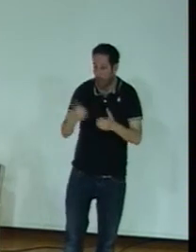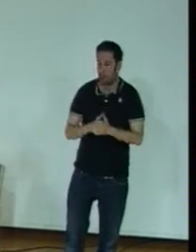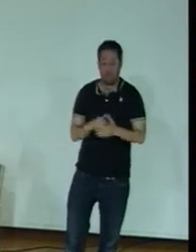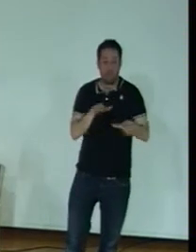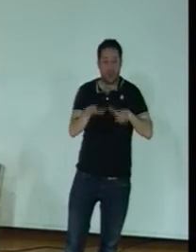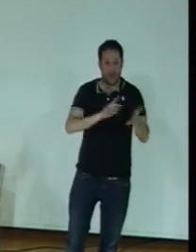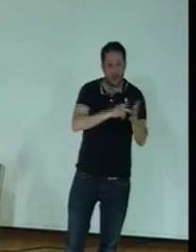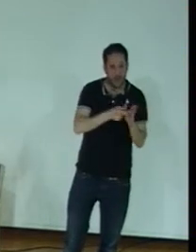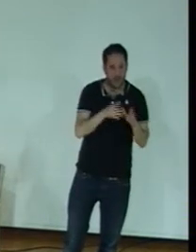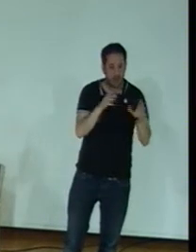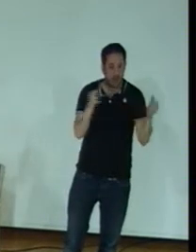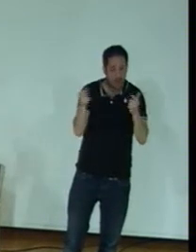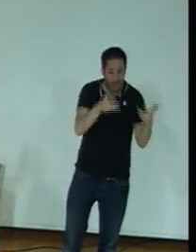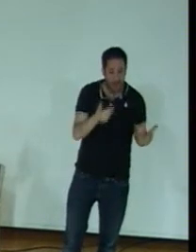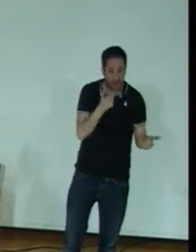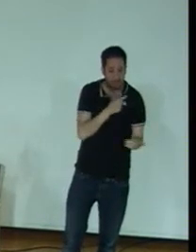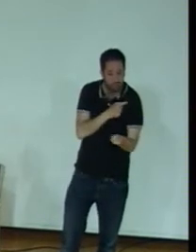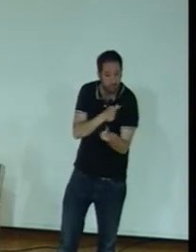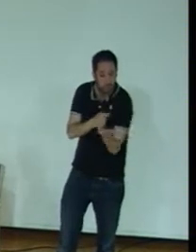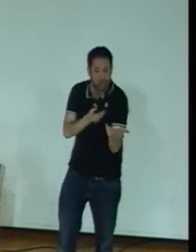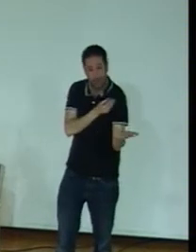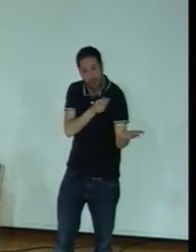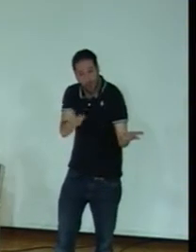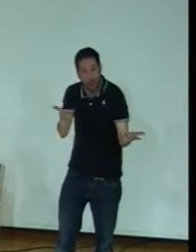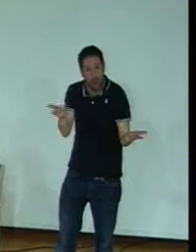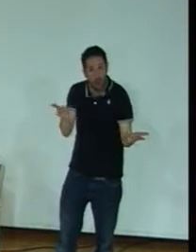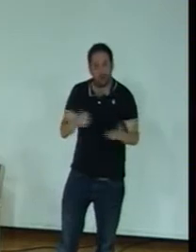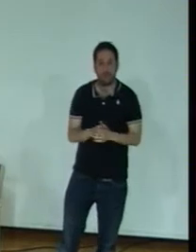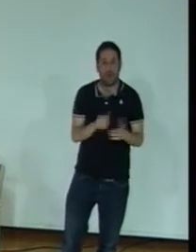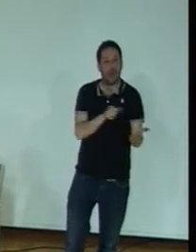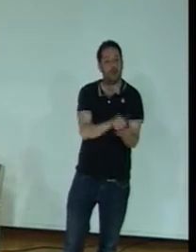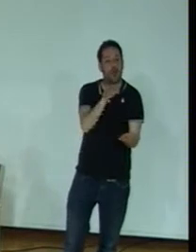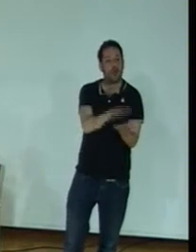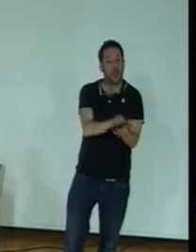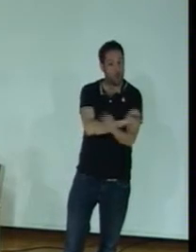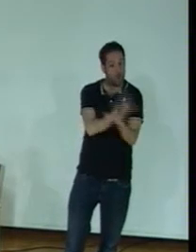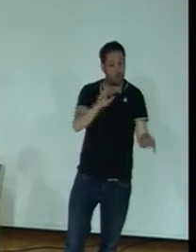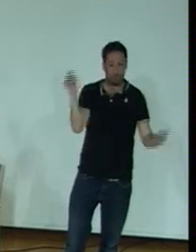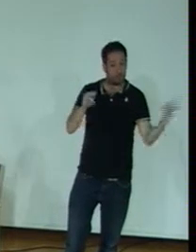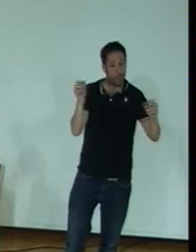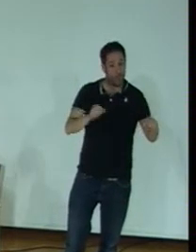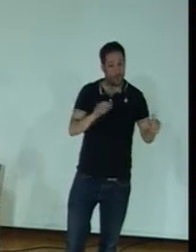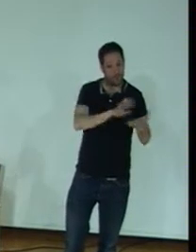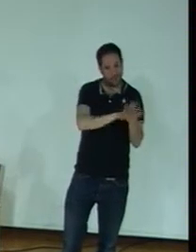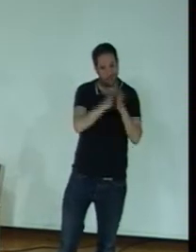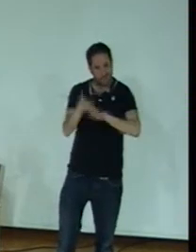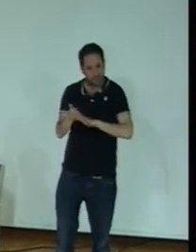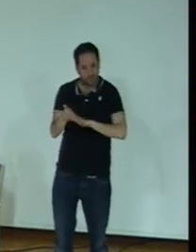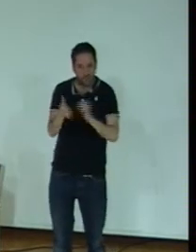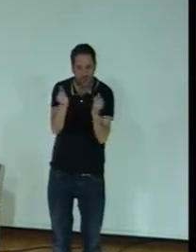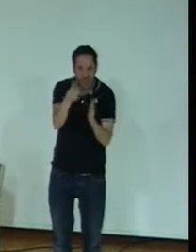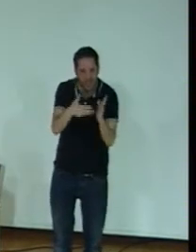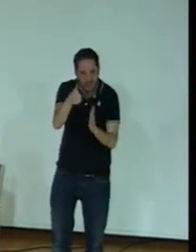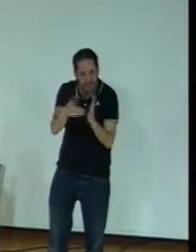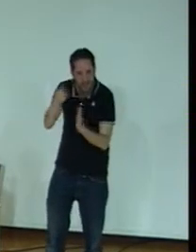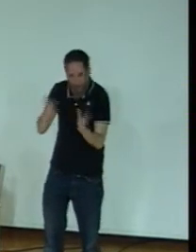de techniques mathématiques qui permettent de transformer un message normalement clair et compréhensible en une série de